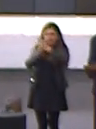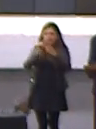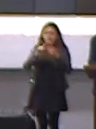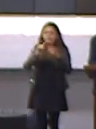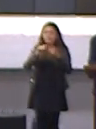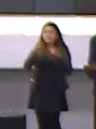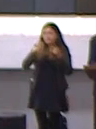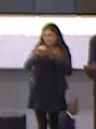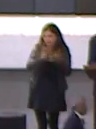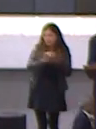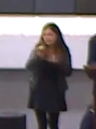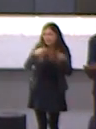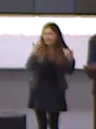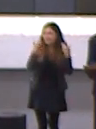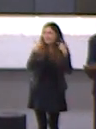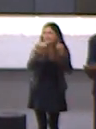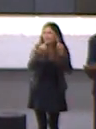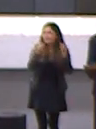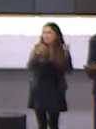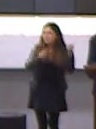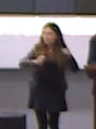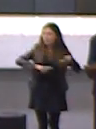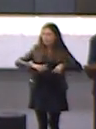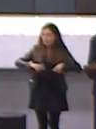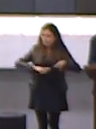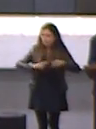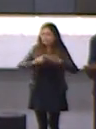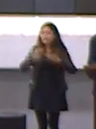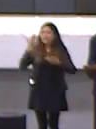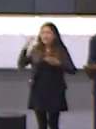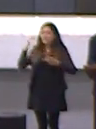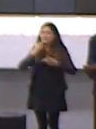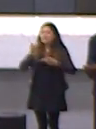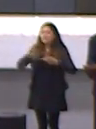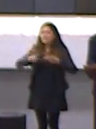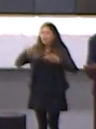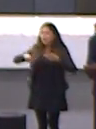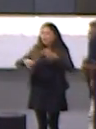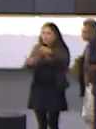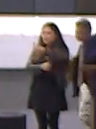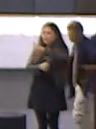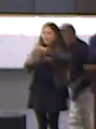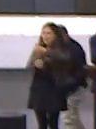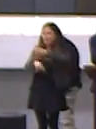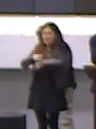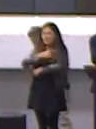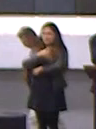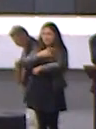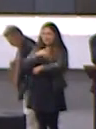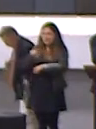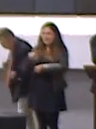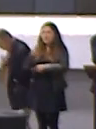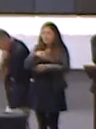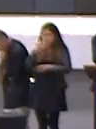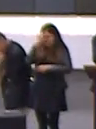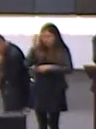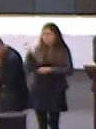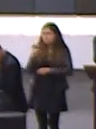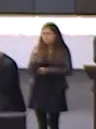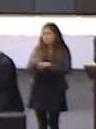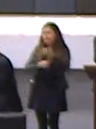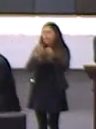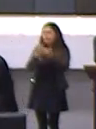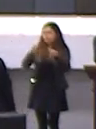de administración también decana aquí en la facultad y docente por muchos años de todas